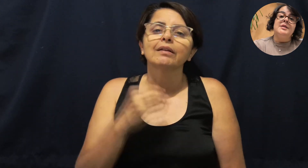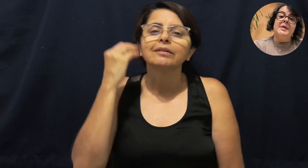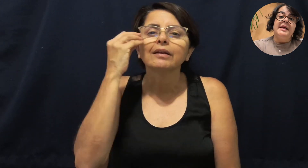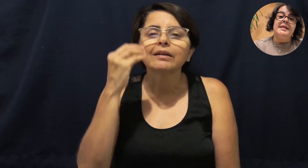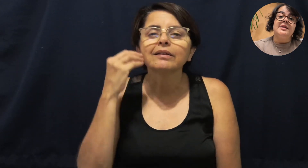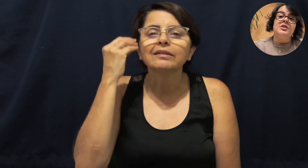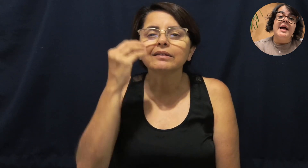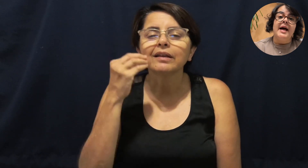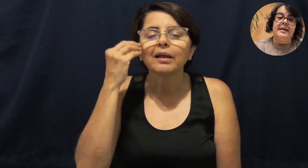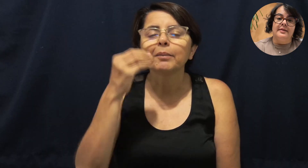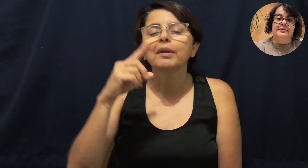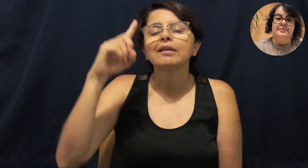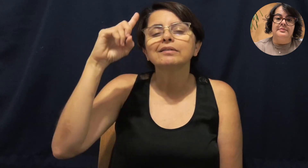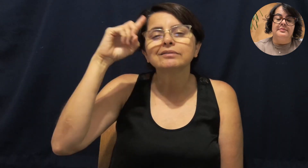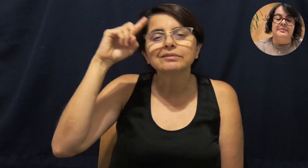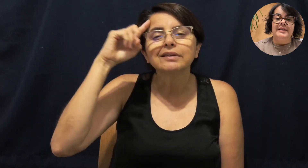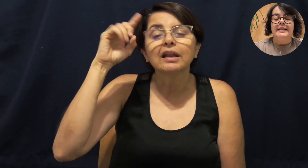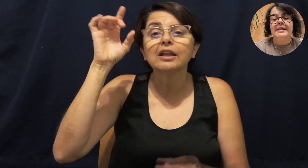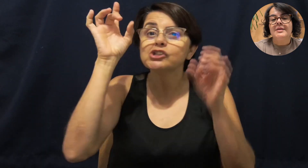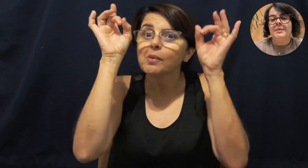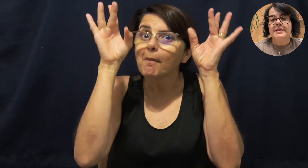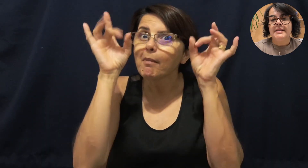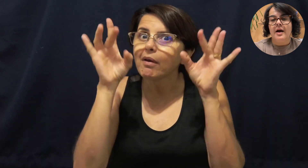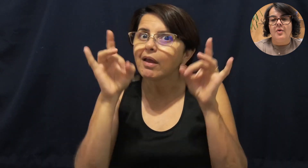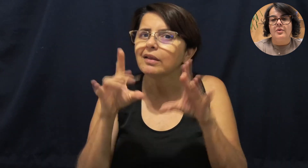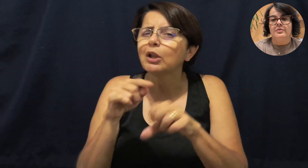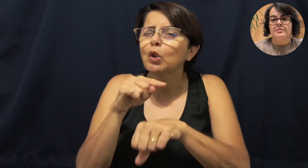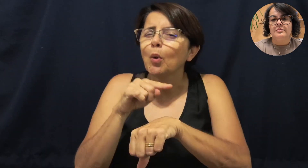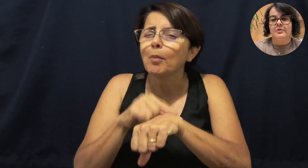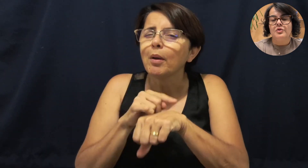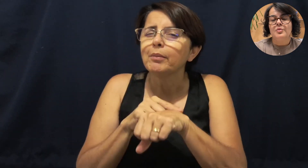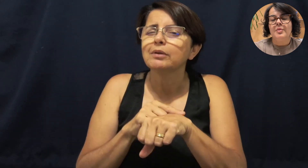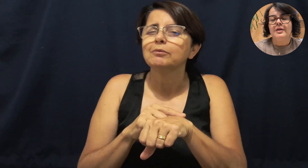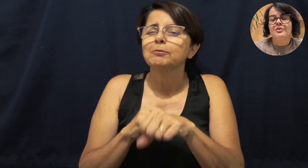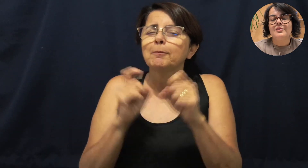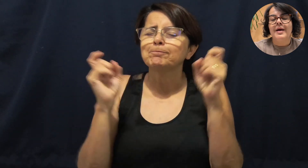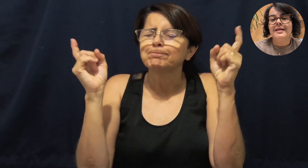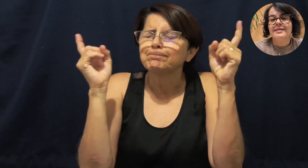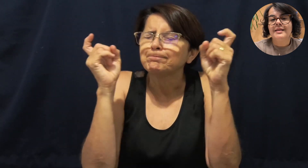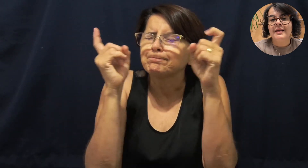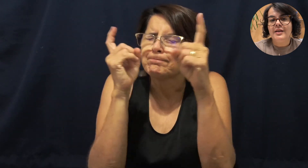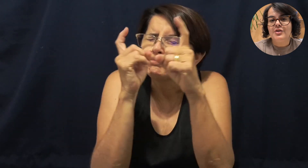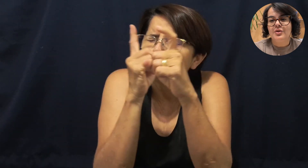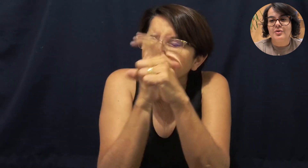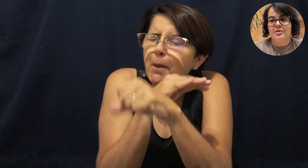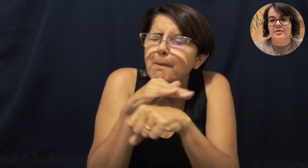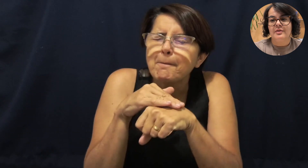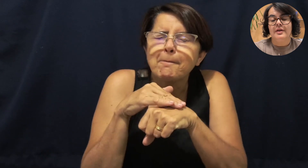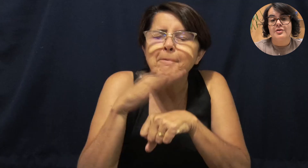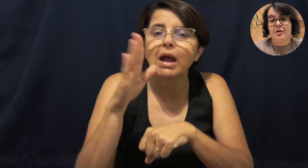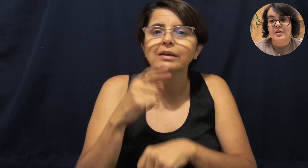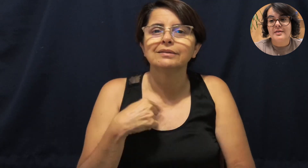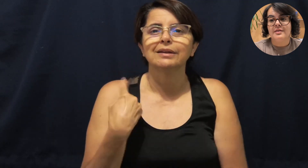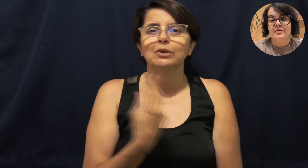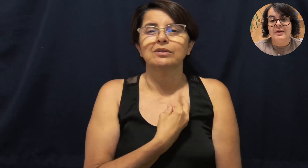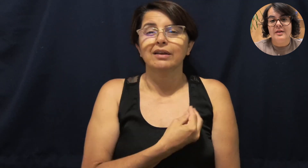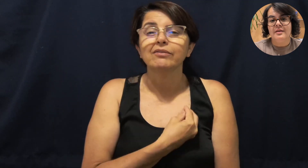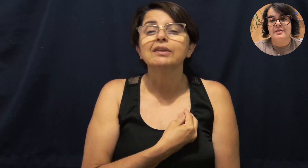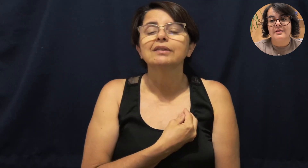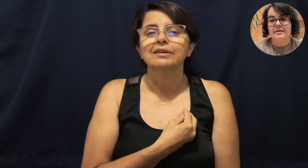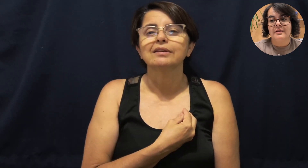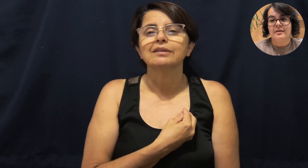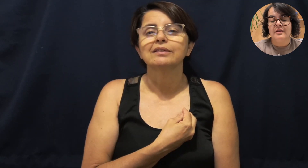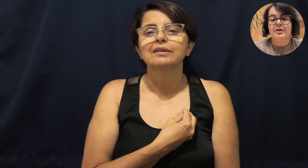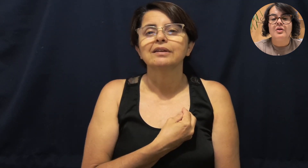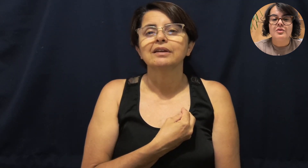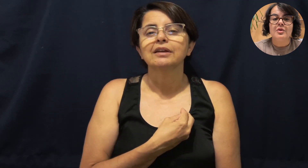É na experiência diária, em especial nos momentos mais críticos das nossas